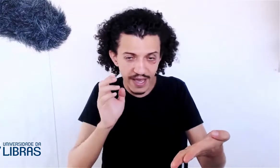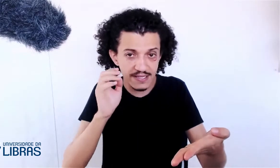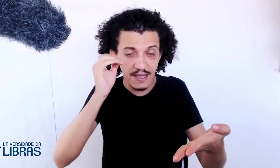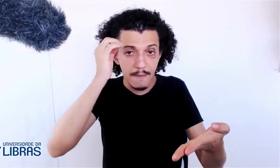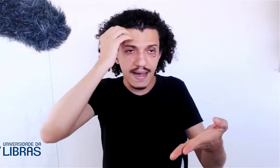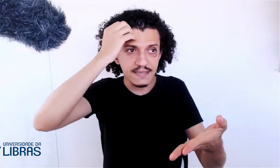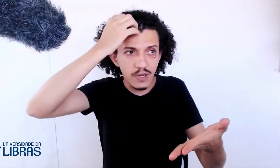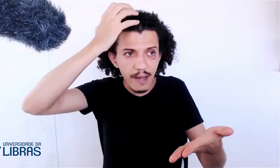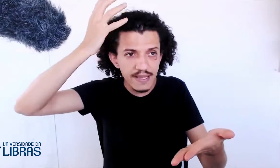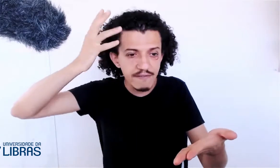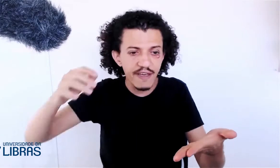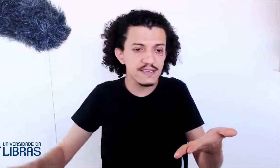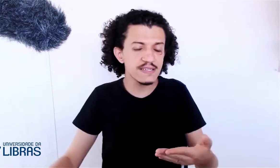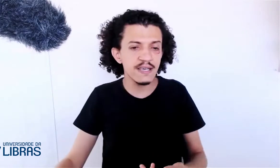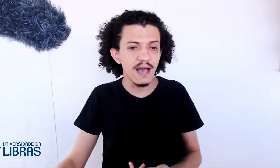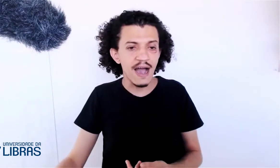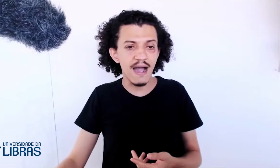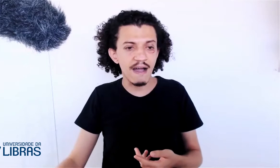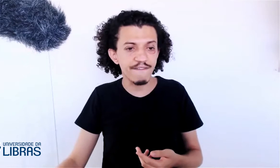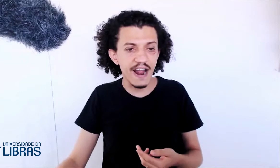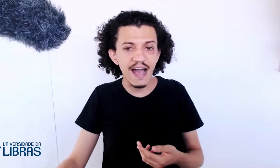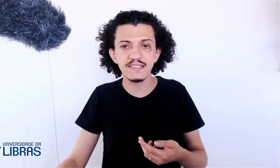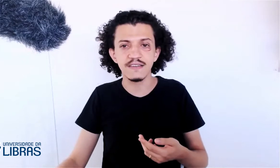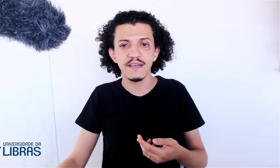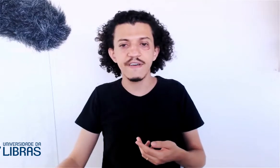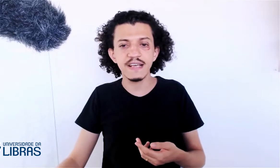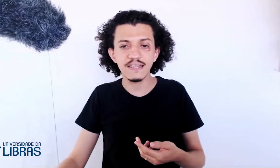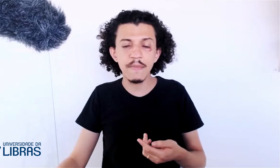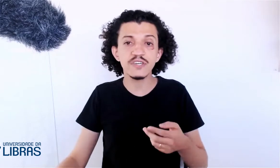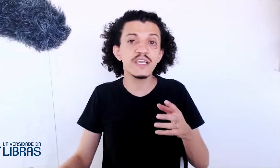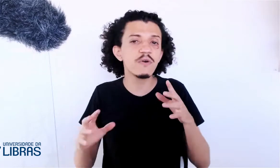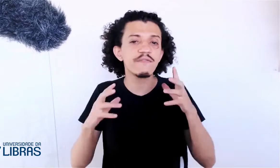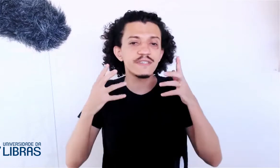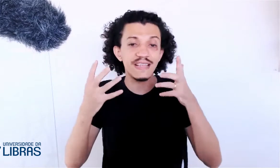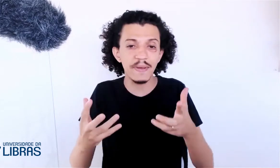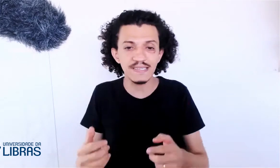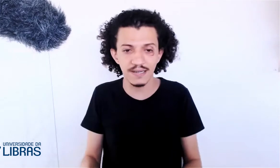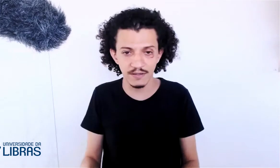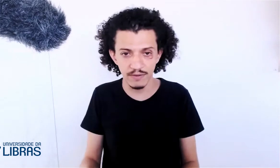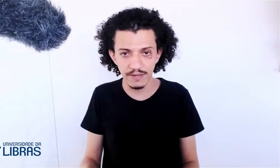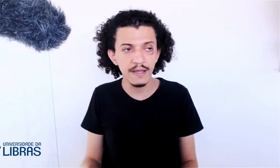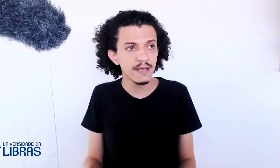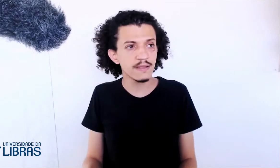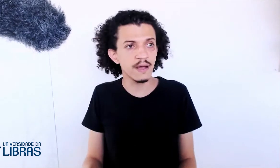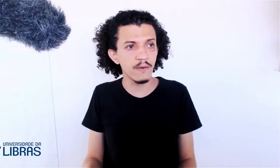português, mas na sua cabeça vem assim a frase, vem exatamente aquilo que você está pensando, né?